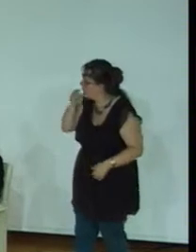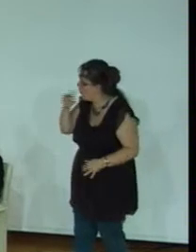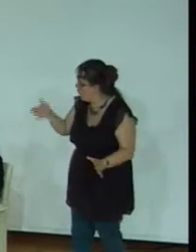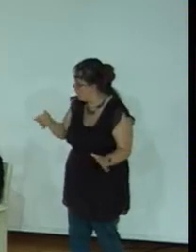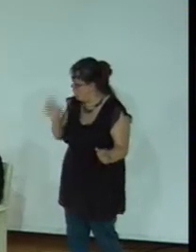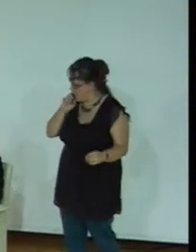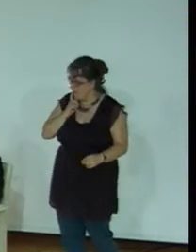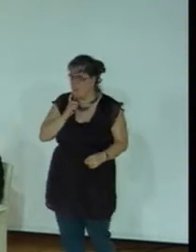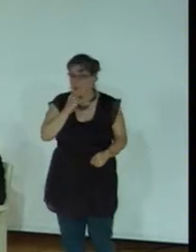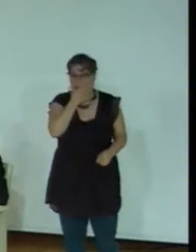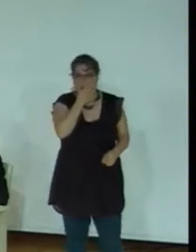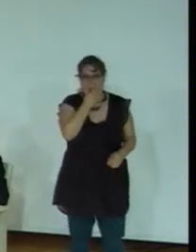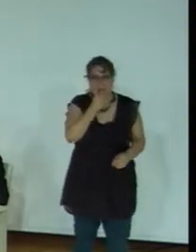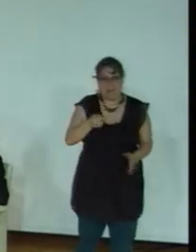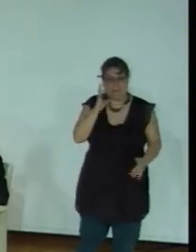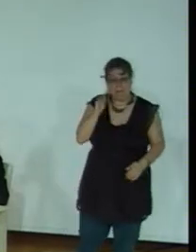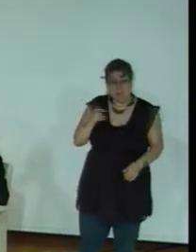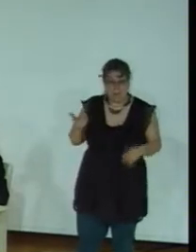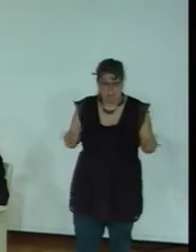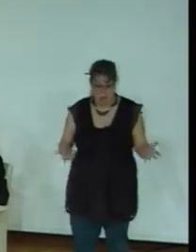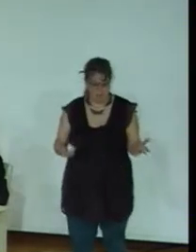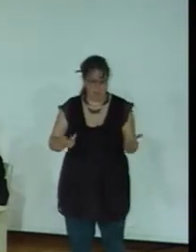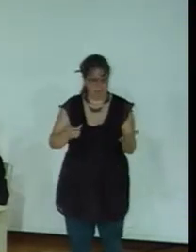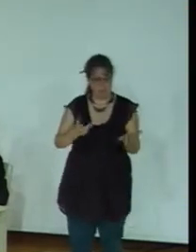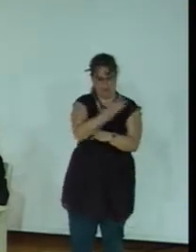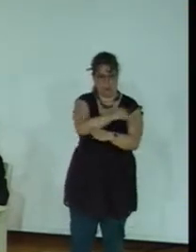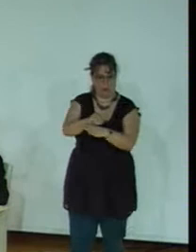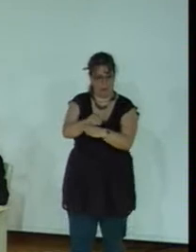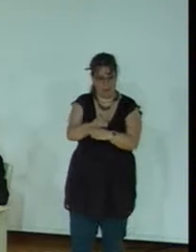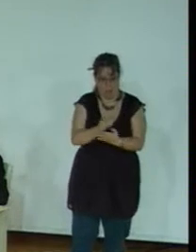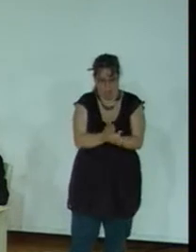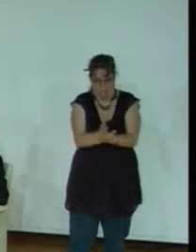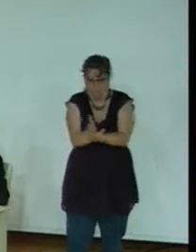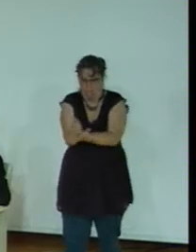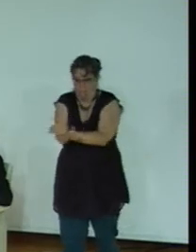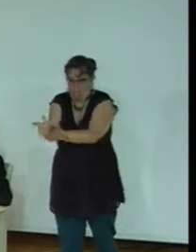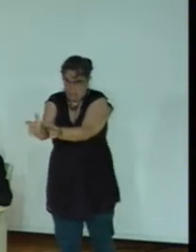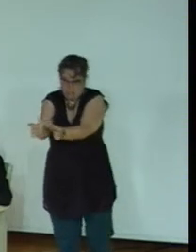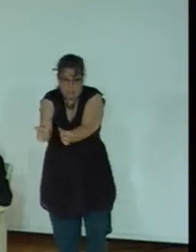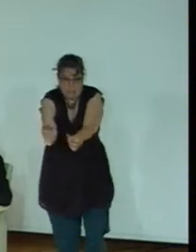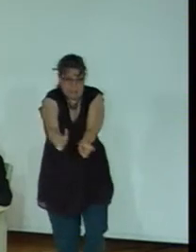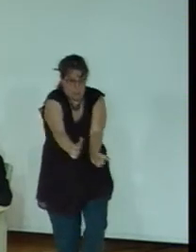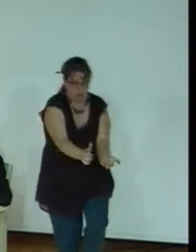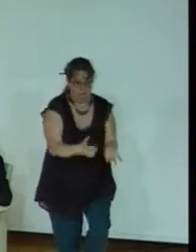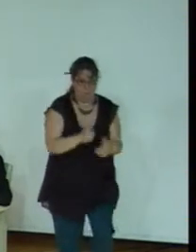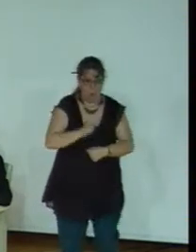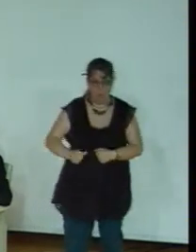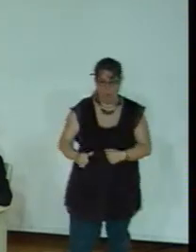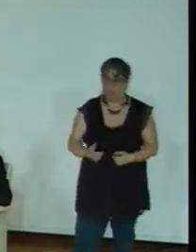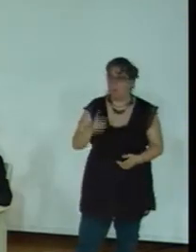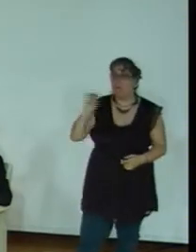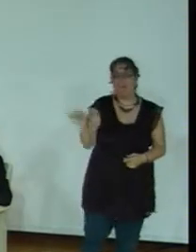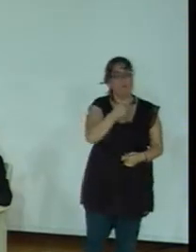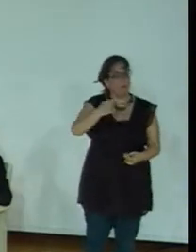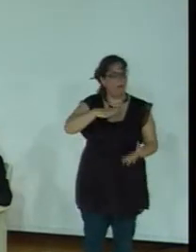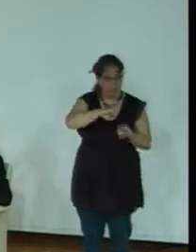spécialistes de la technologie lors d'une dérive sécuritaire, alors que les objets connectés à Internet sont au plus près de nous?